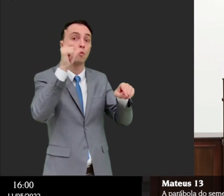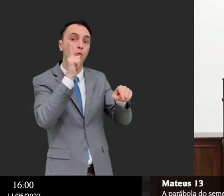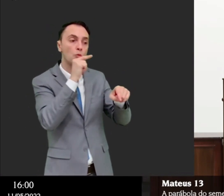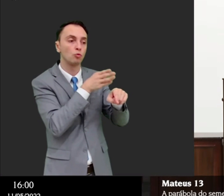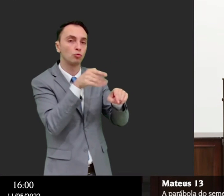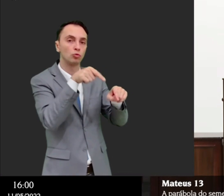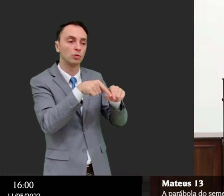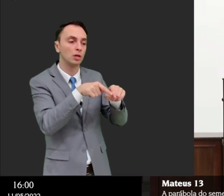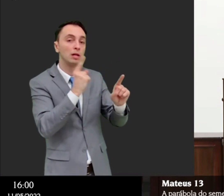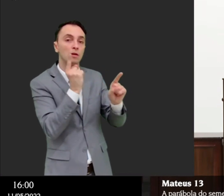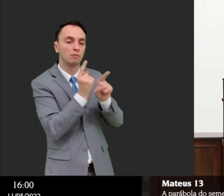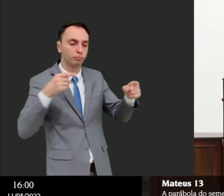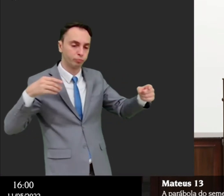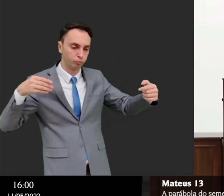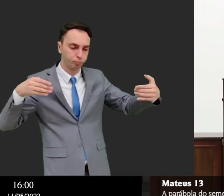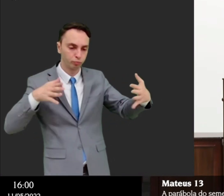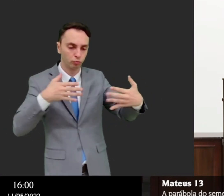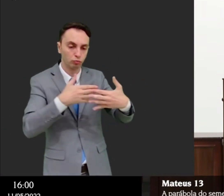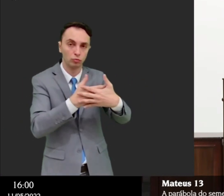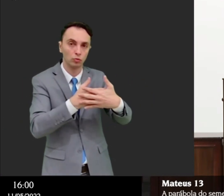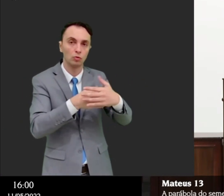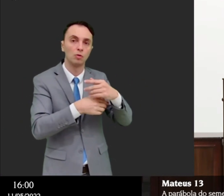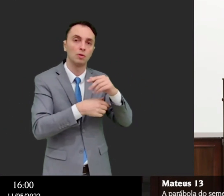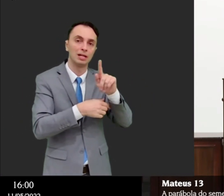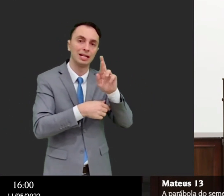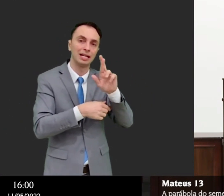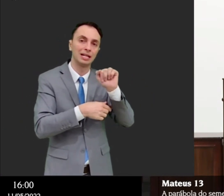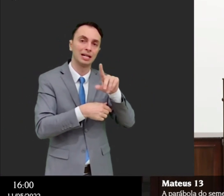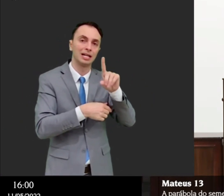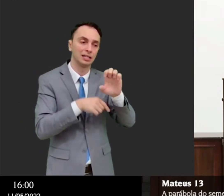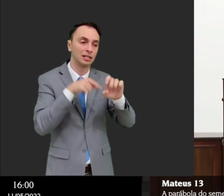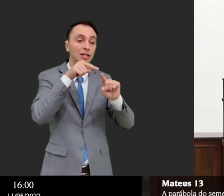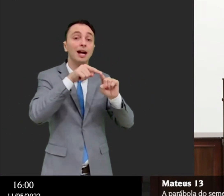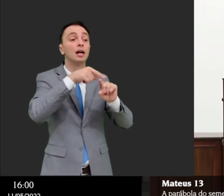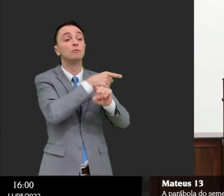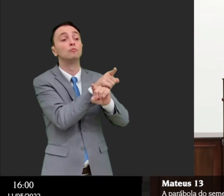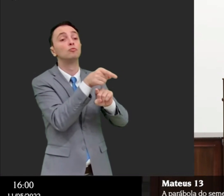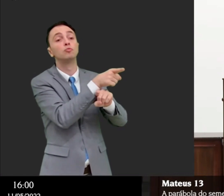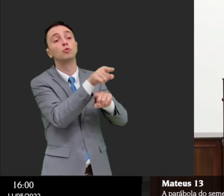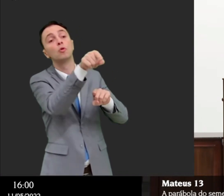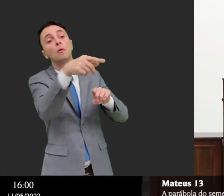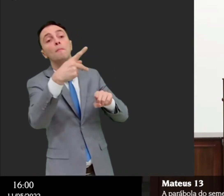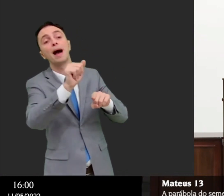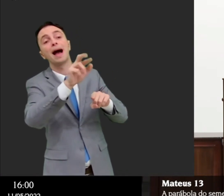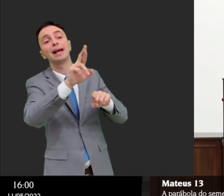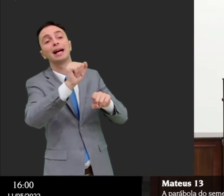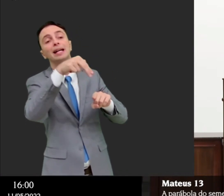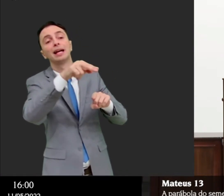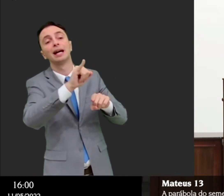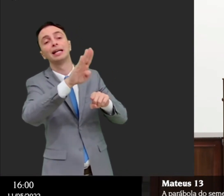o Paranaíba, e o Tietê junta, forma o Paraná. O